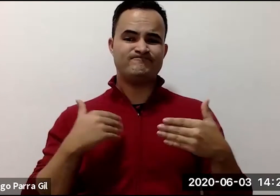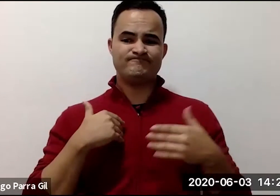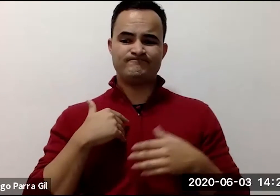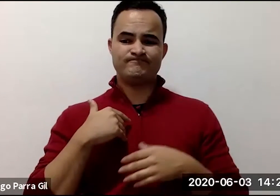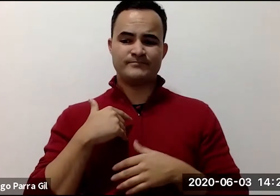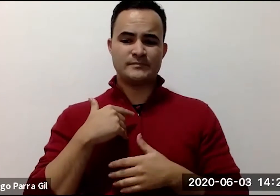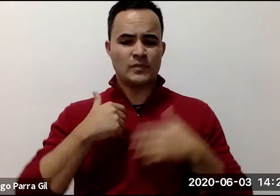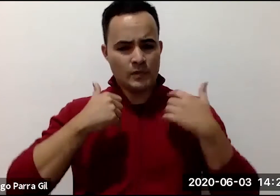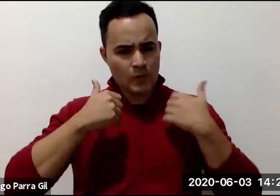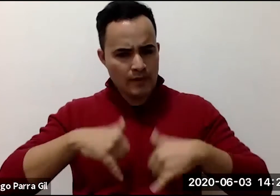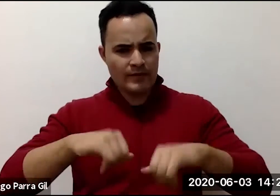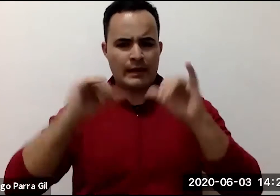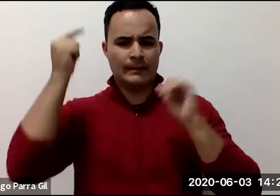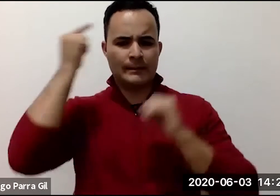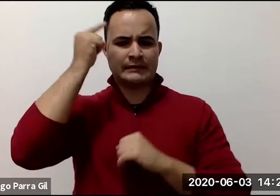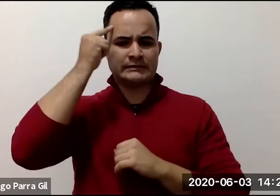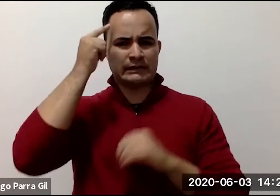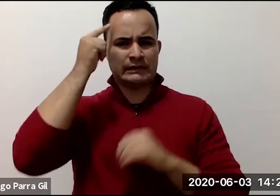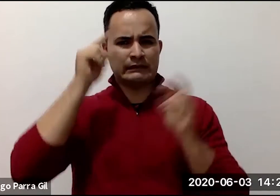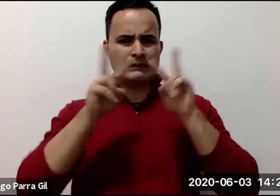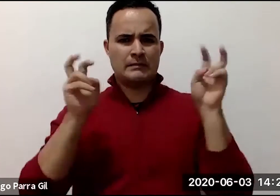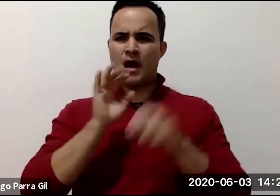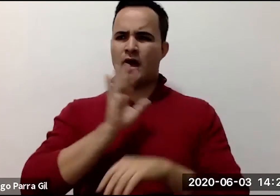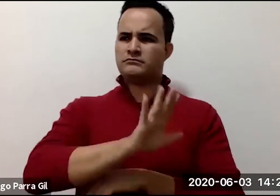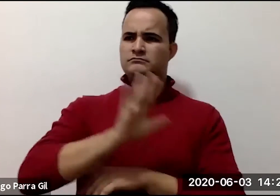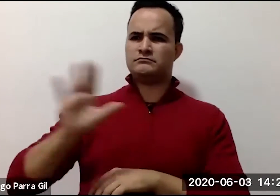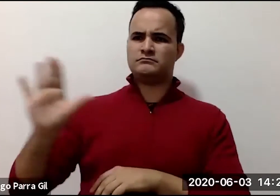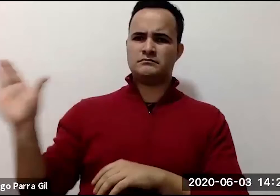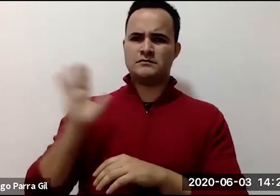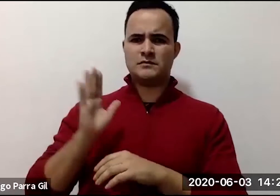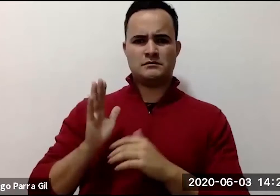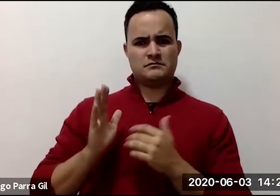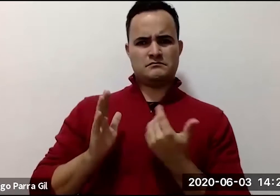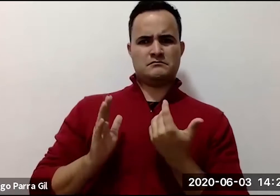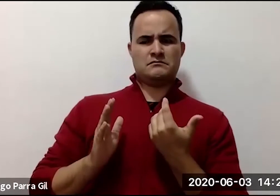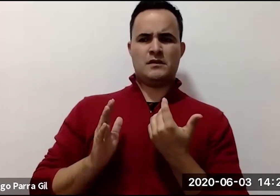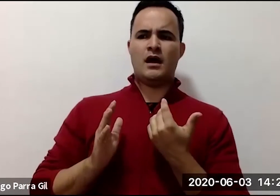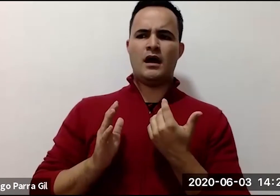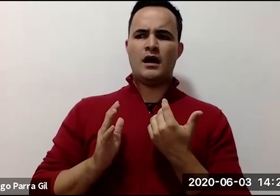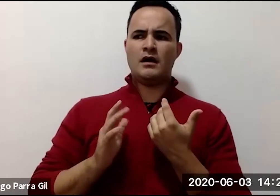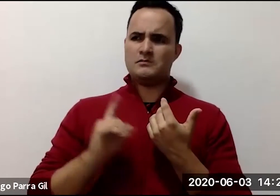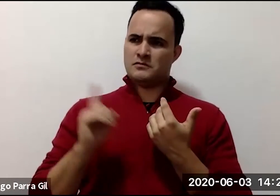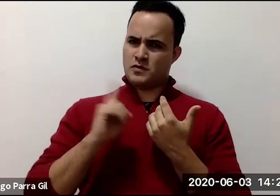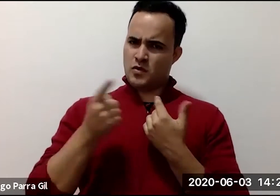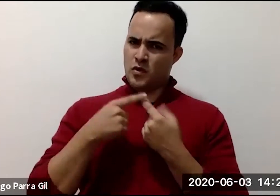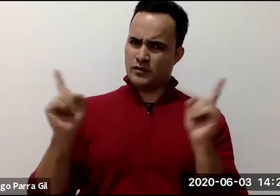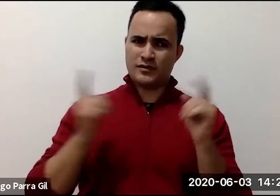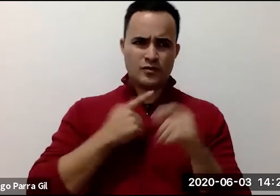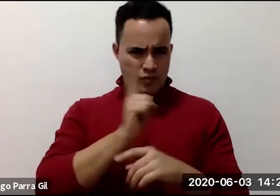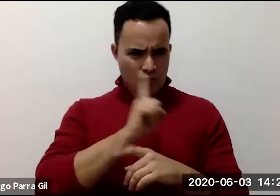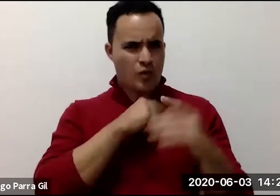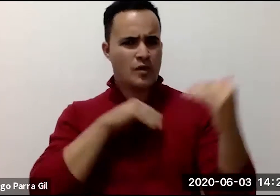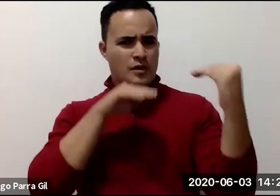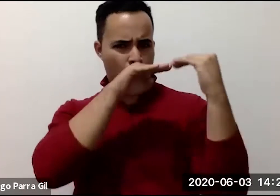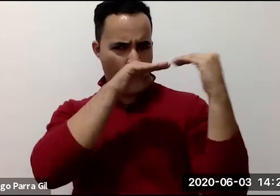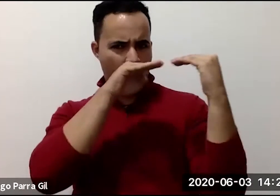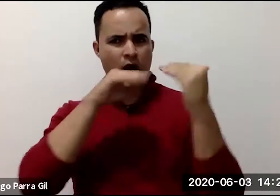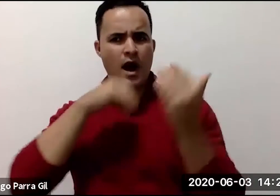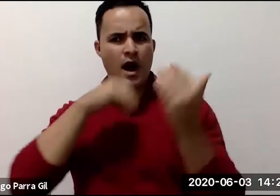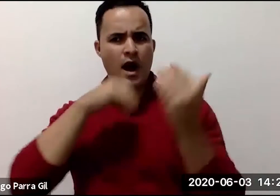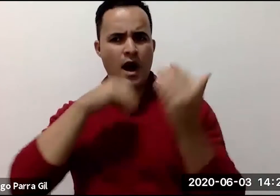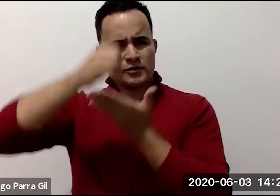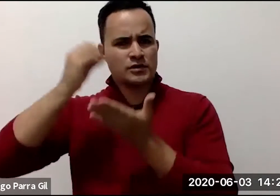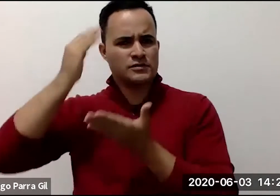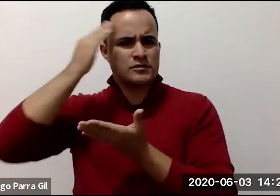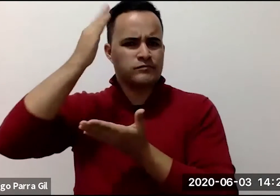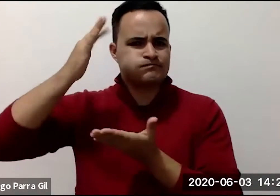como omitiendo como sujetos o agentes epistémicos en el que podemos aportar, ¿no? Desde un diálogo, por